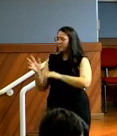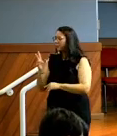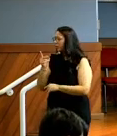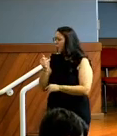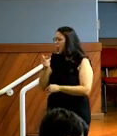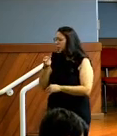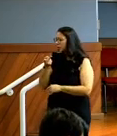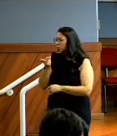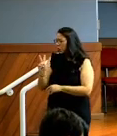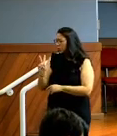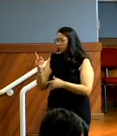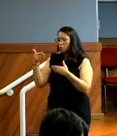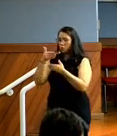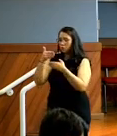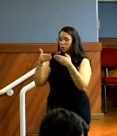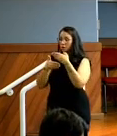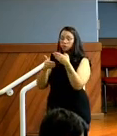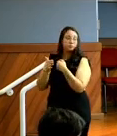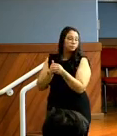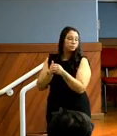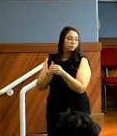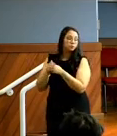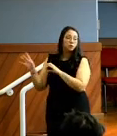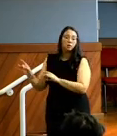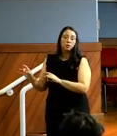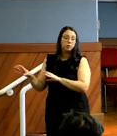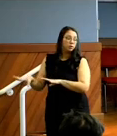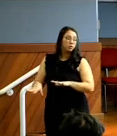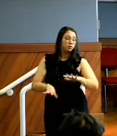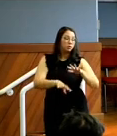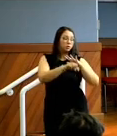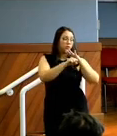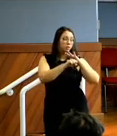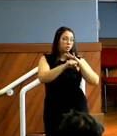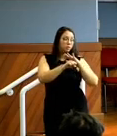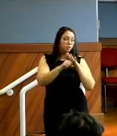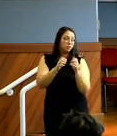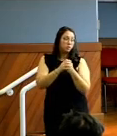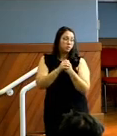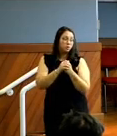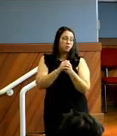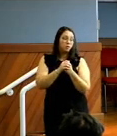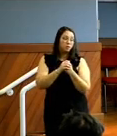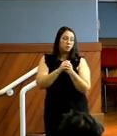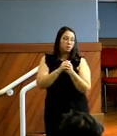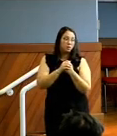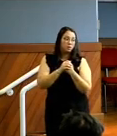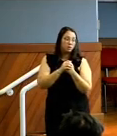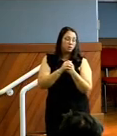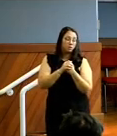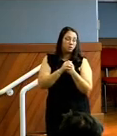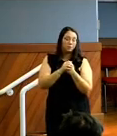2.000, né, slides. Aí esse material foi para conservação. Aí foi tenso, porque ele voltou